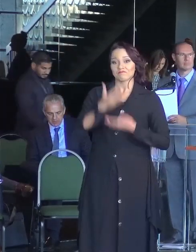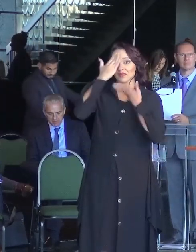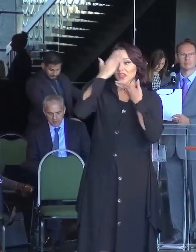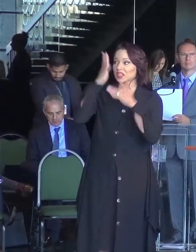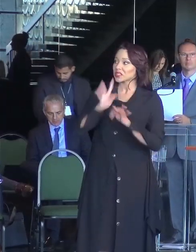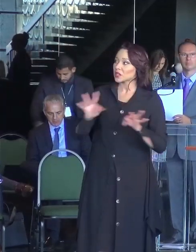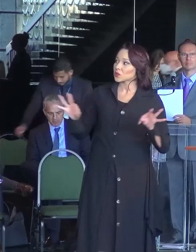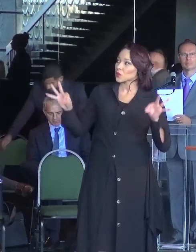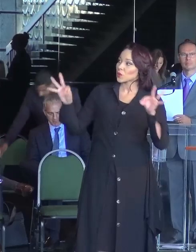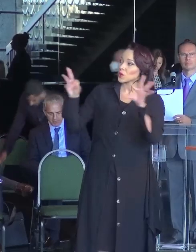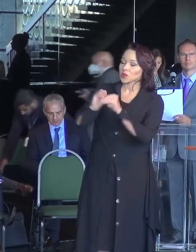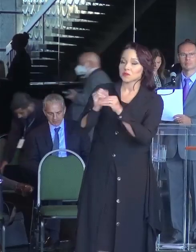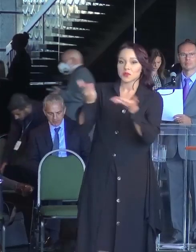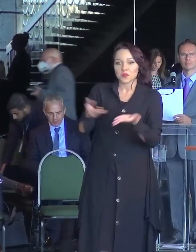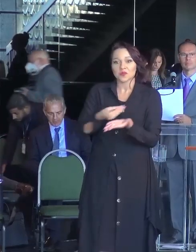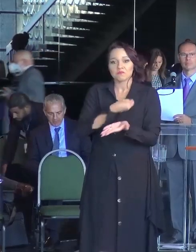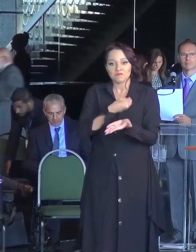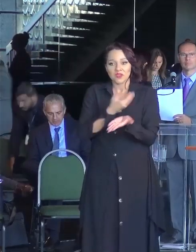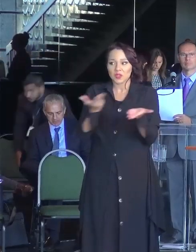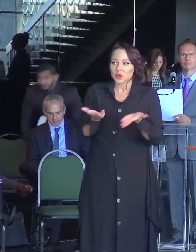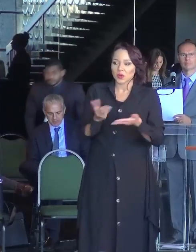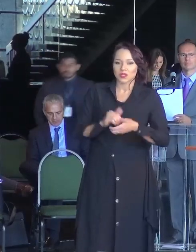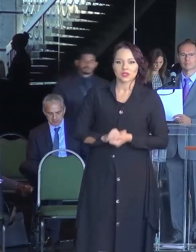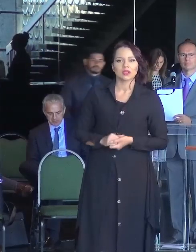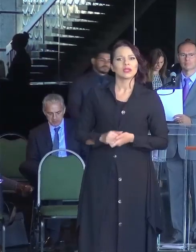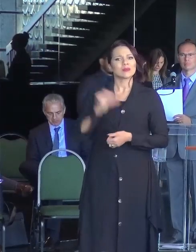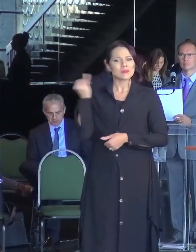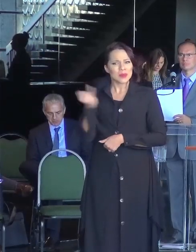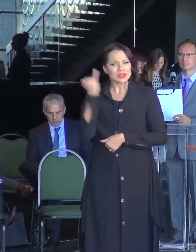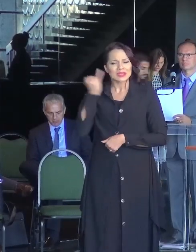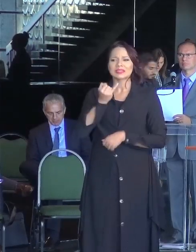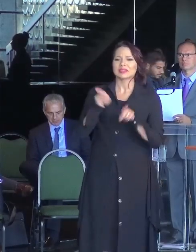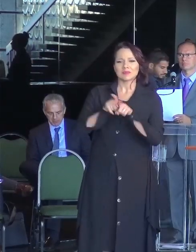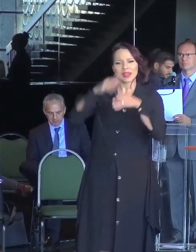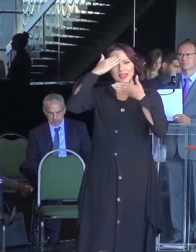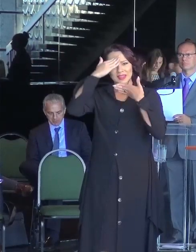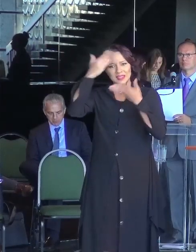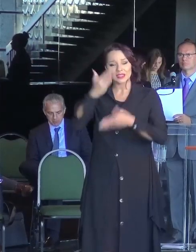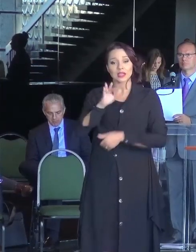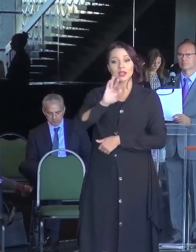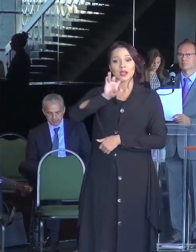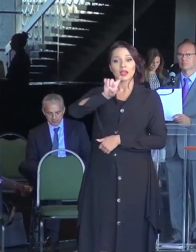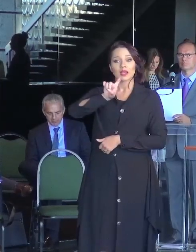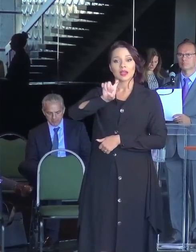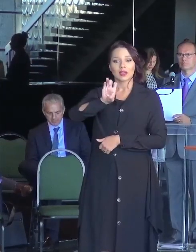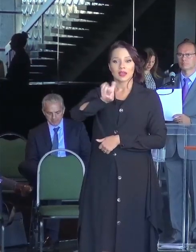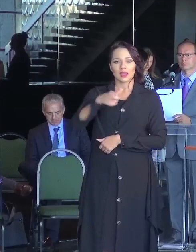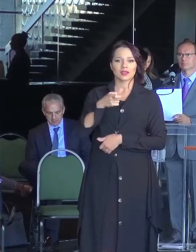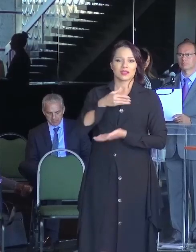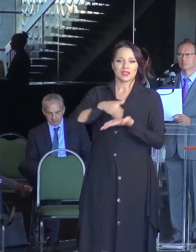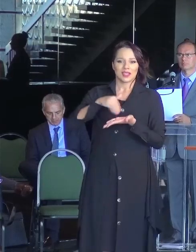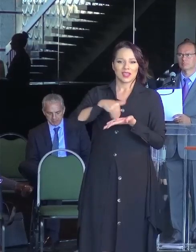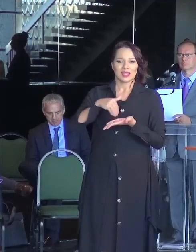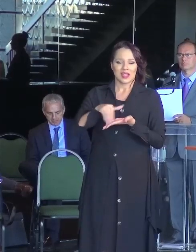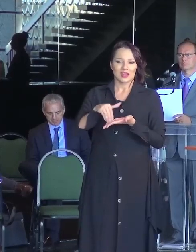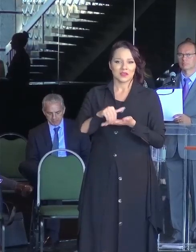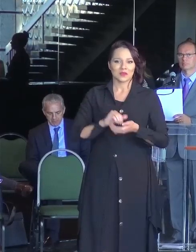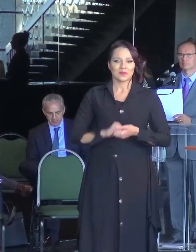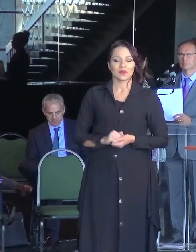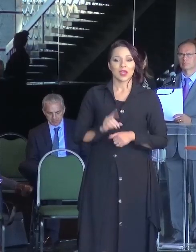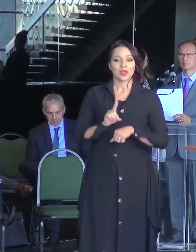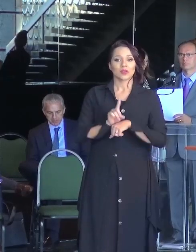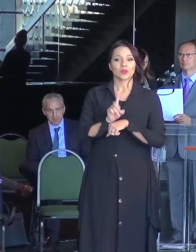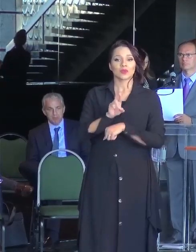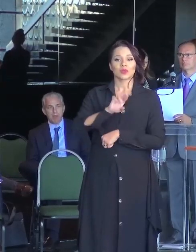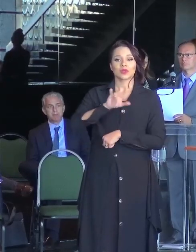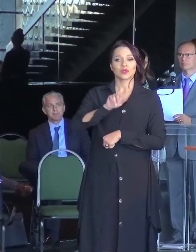a todos os senhores a presença. Não posso deixar de agradecer aos ex-secretários da Casa, a